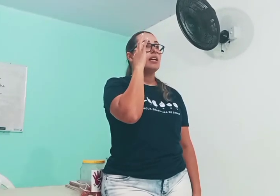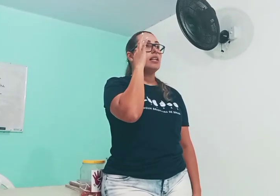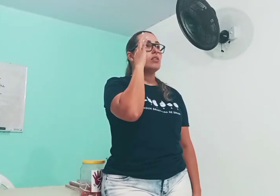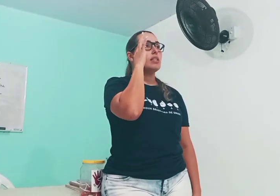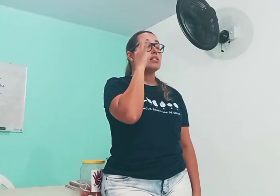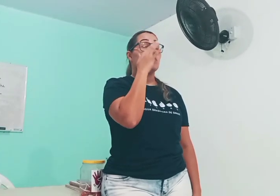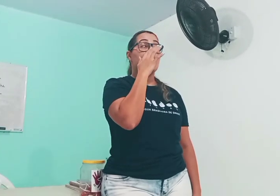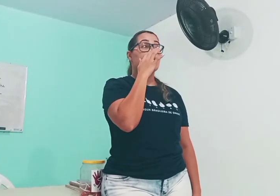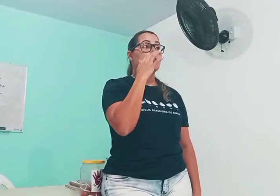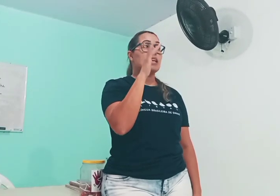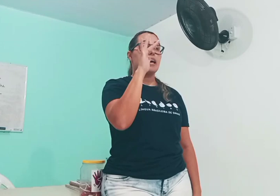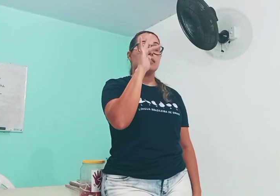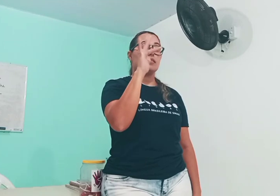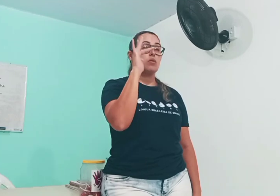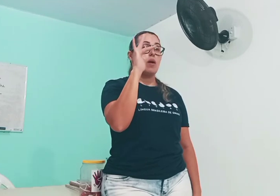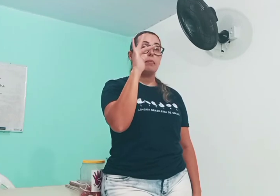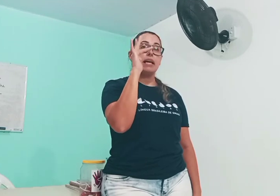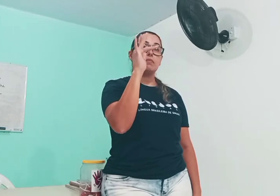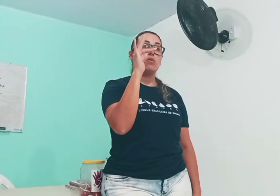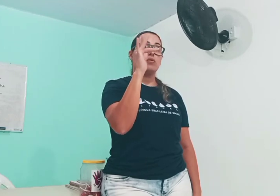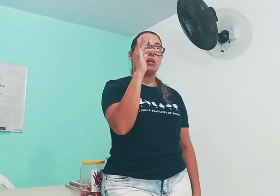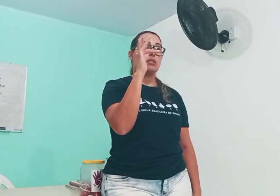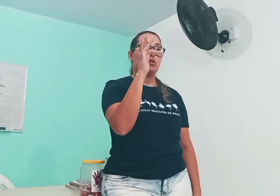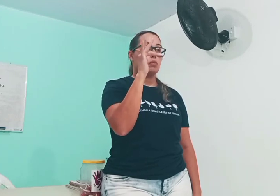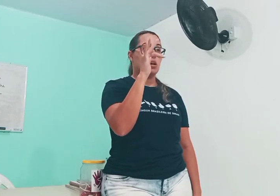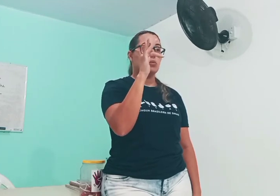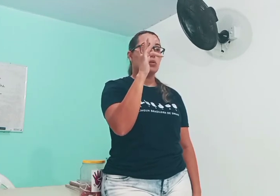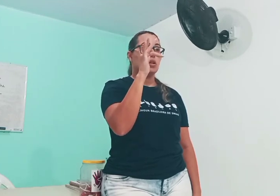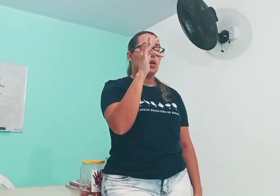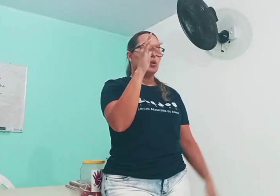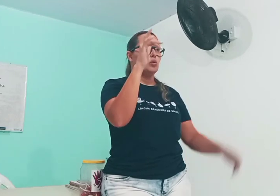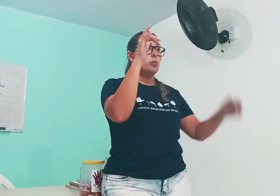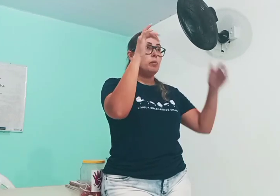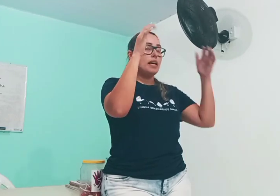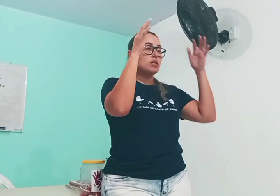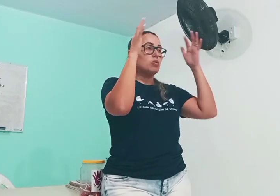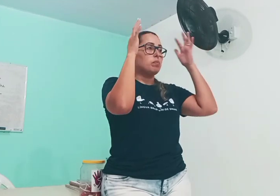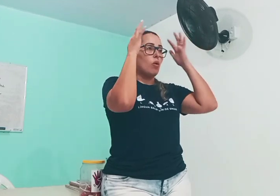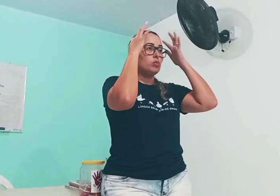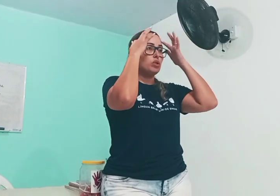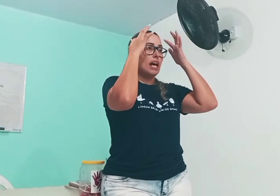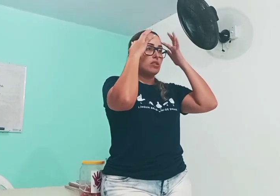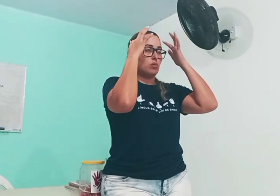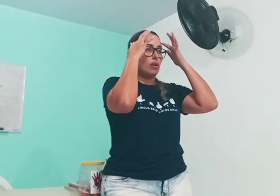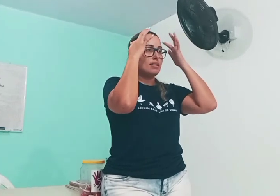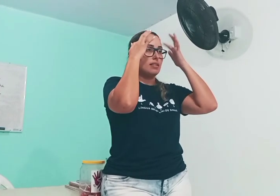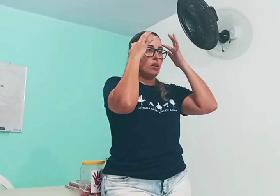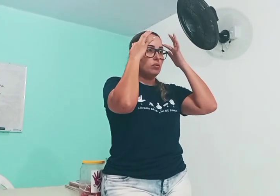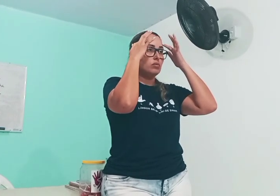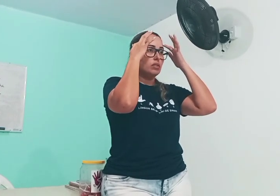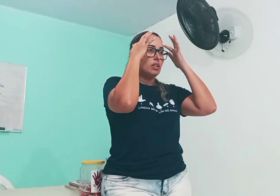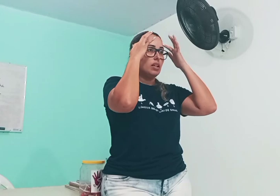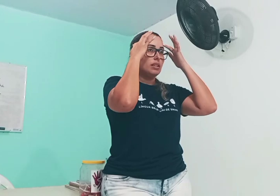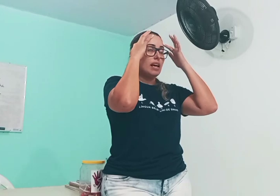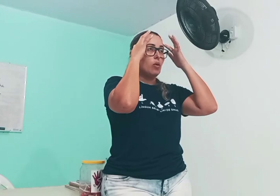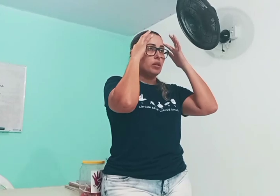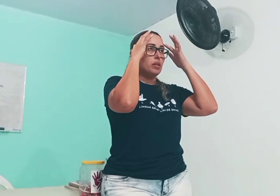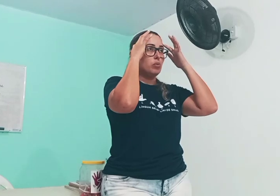Então, são vários sinais com a mesma configuração de mão, no mesmo ponto de articulação, né? O que